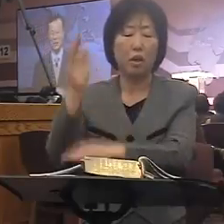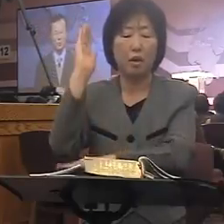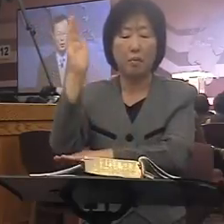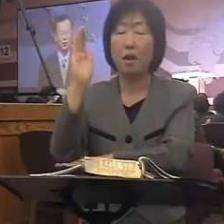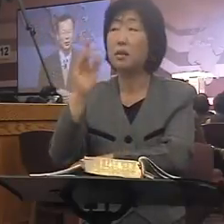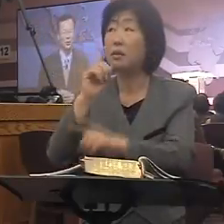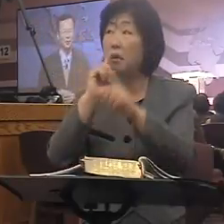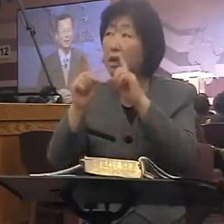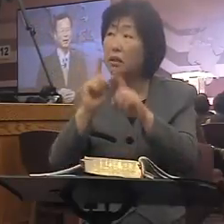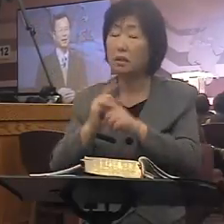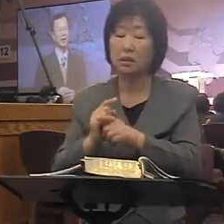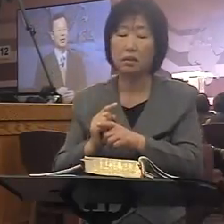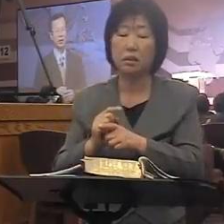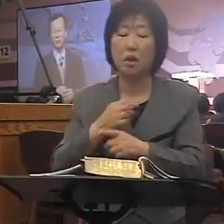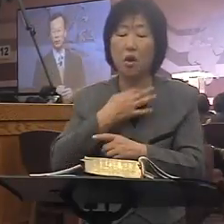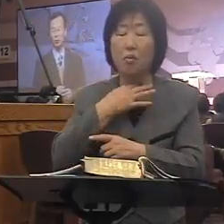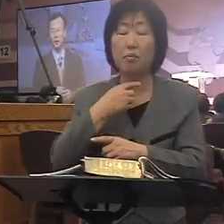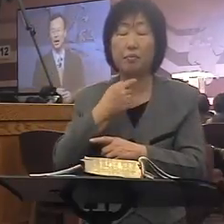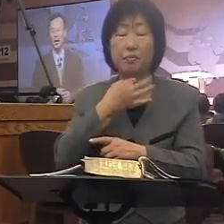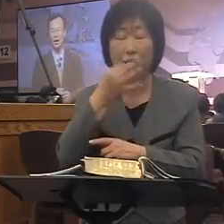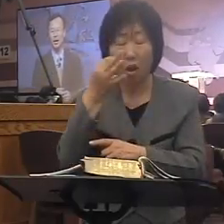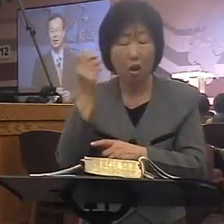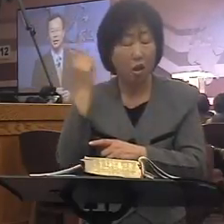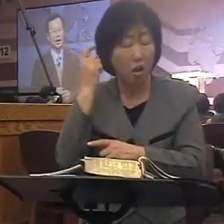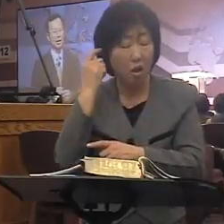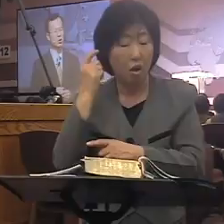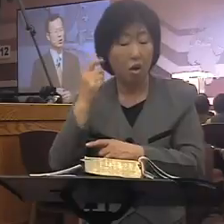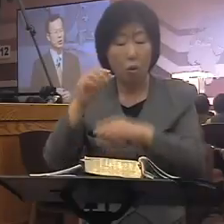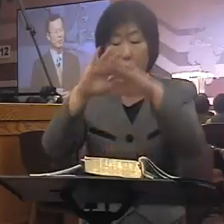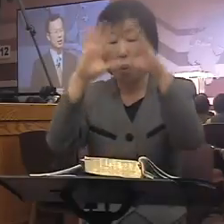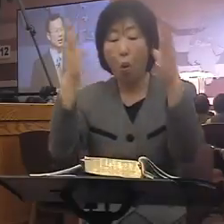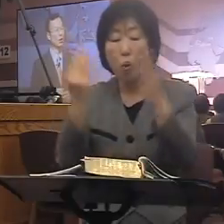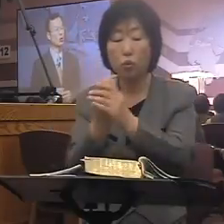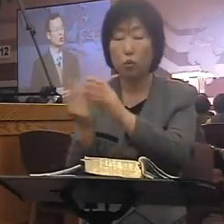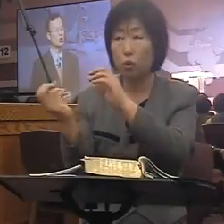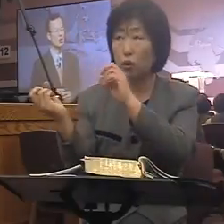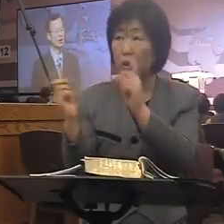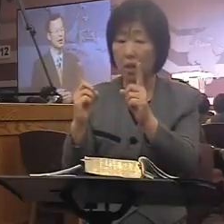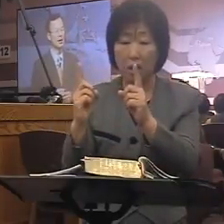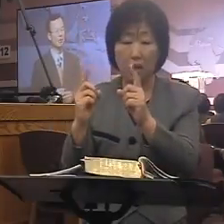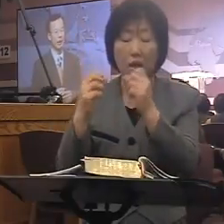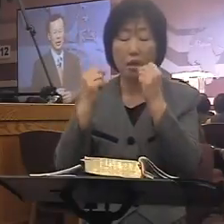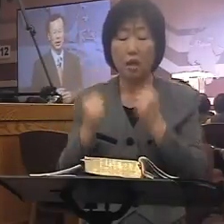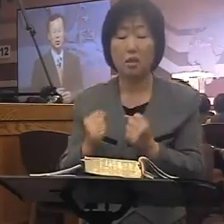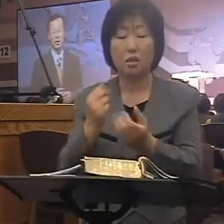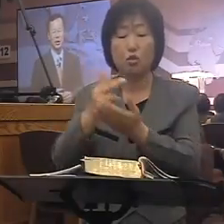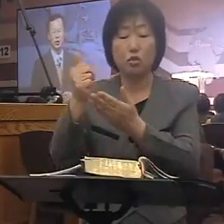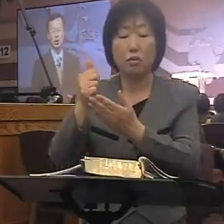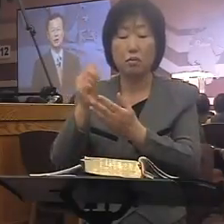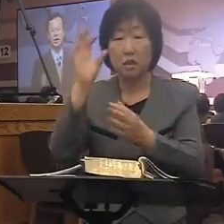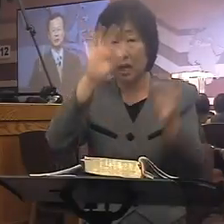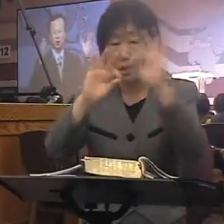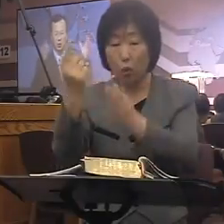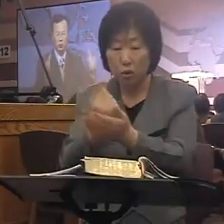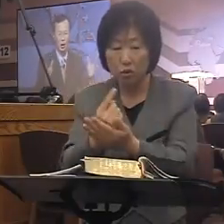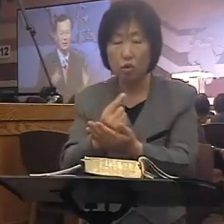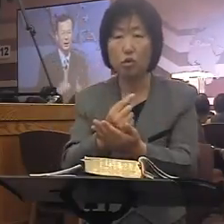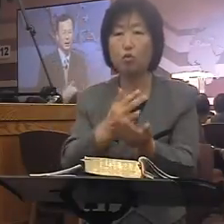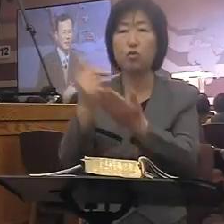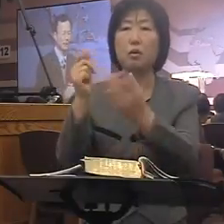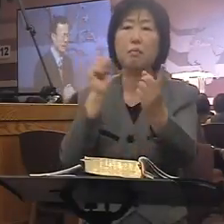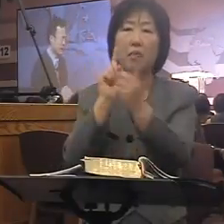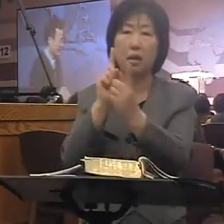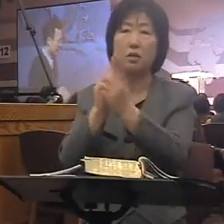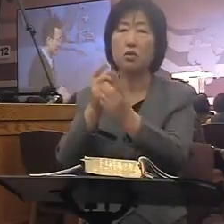말씀하시는 하나님의 음성을 듣고 여러분 모두 다 살아계신 주님, 찾아오시는 주님을 만날 수 있기를 주님의 이름으로